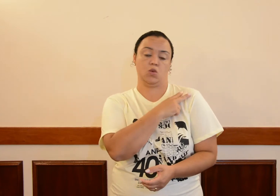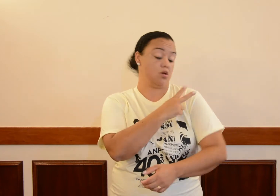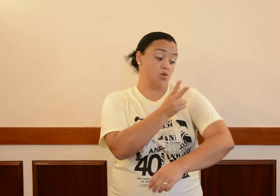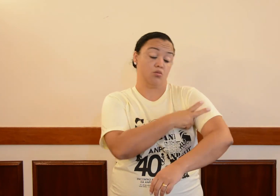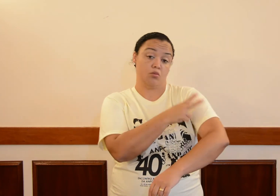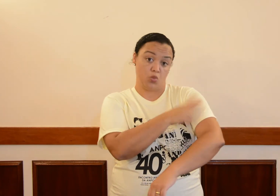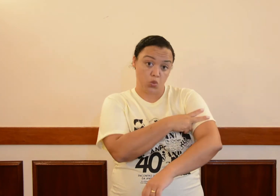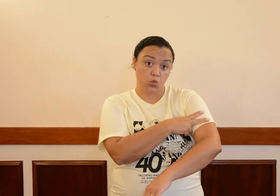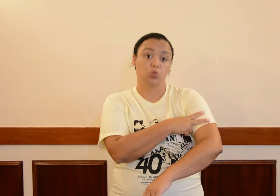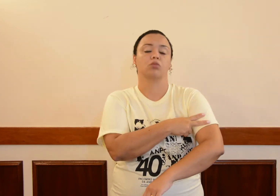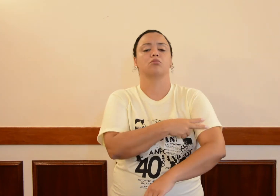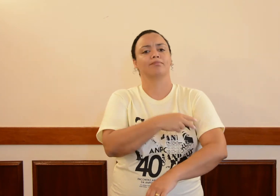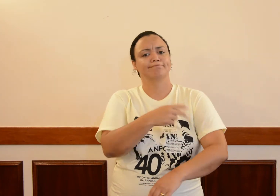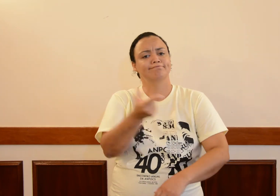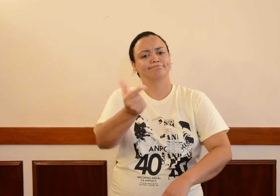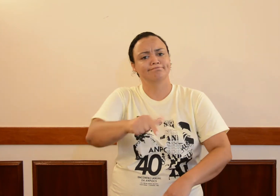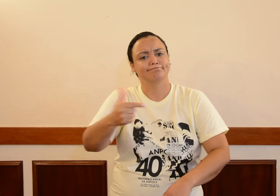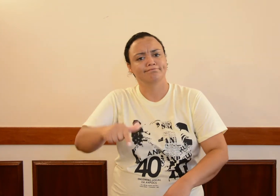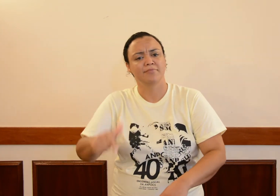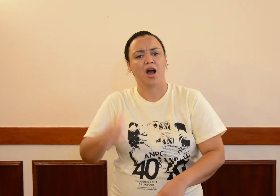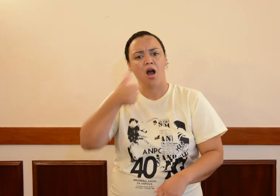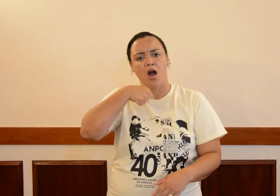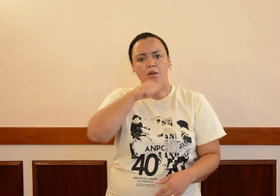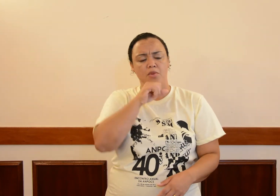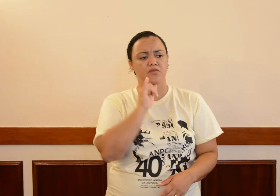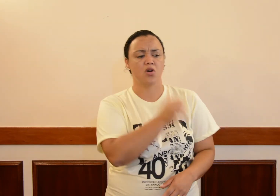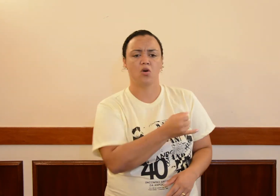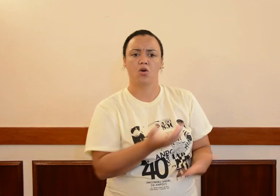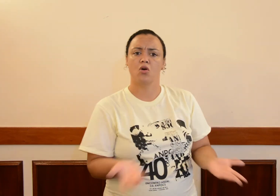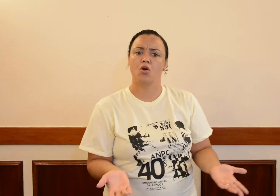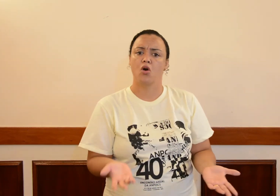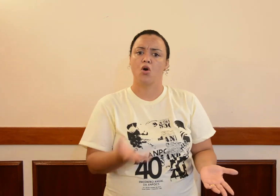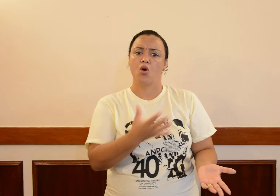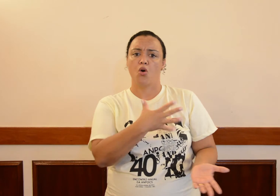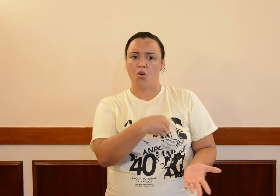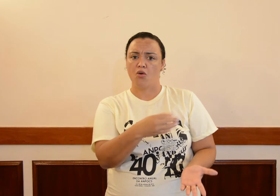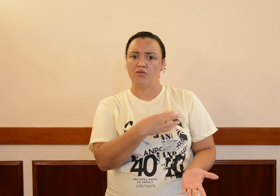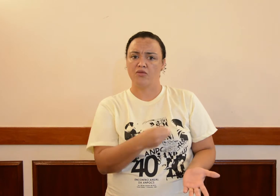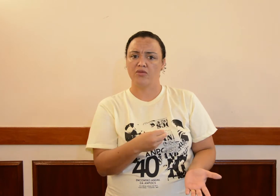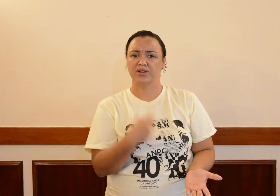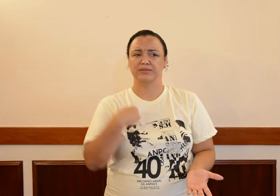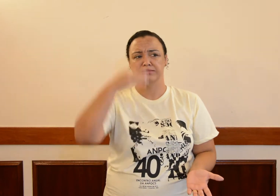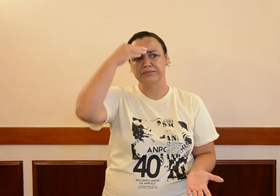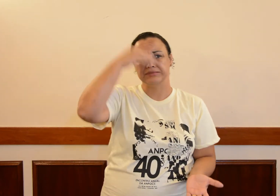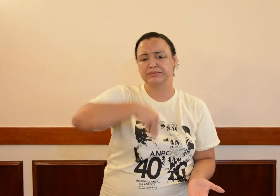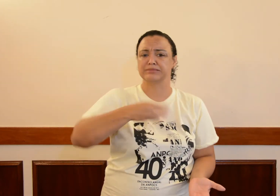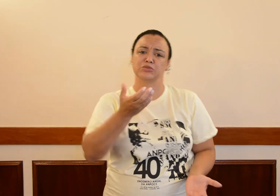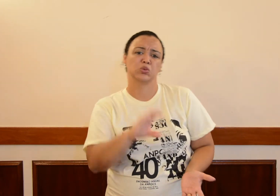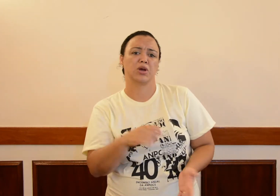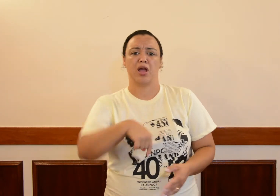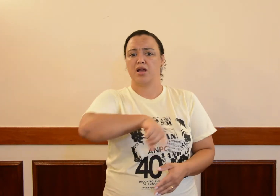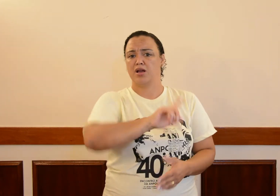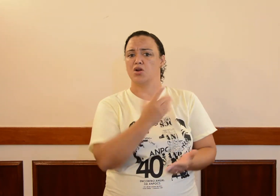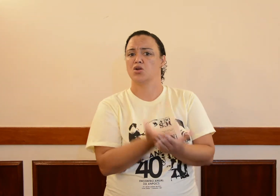que, na medida que foi crescendo, passou a não querer mais ir à escola. E já na adolescência, segundo ela, foi perdendo os